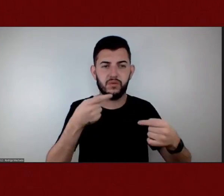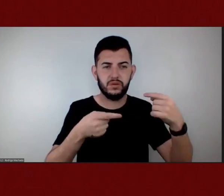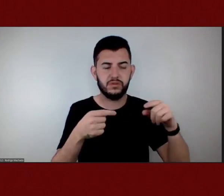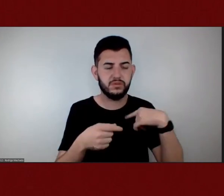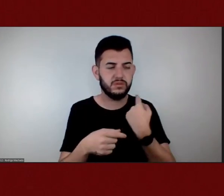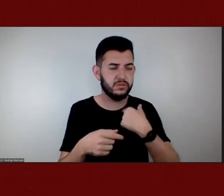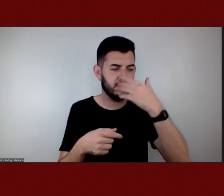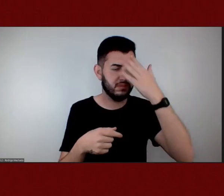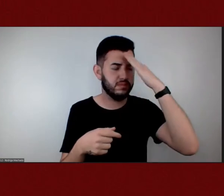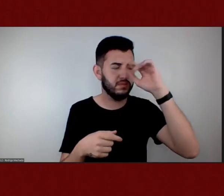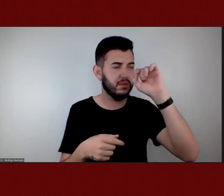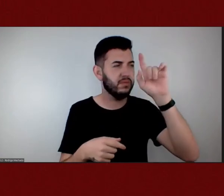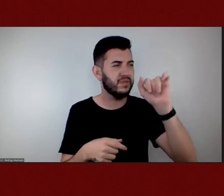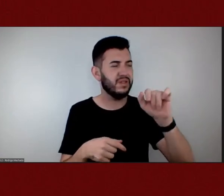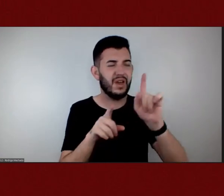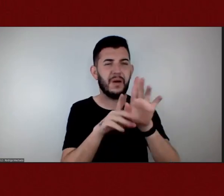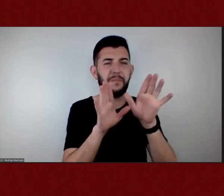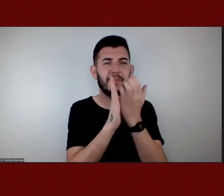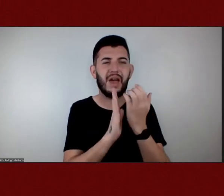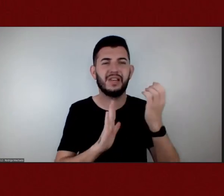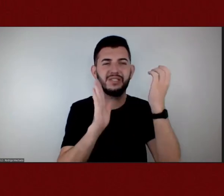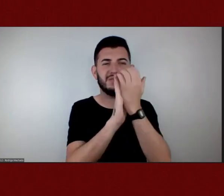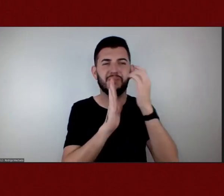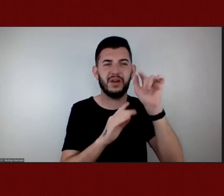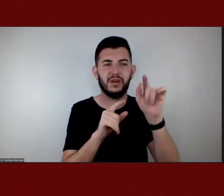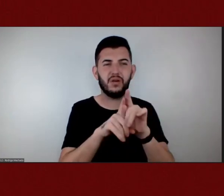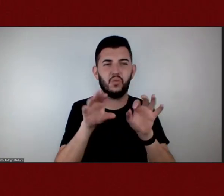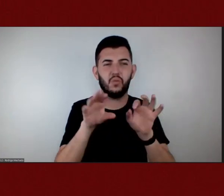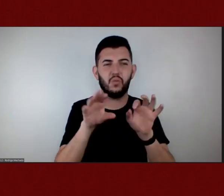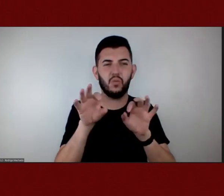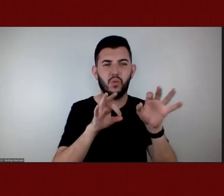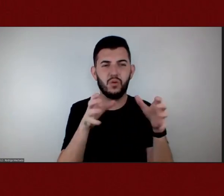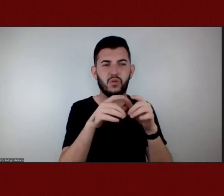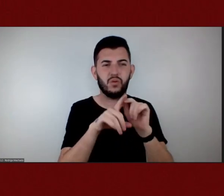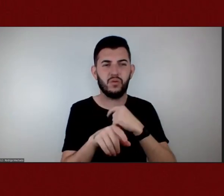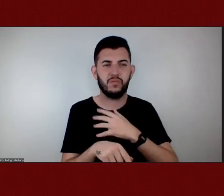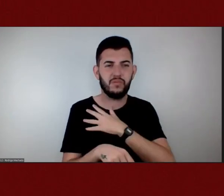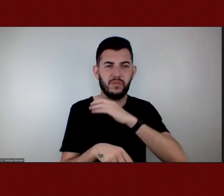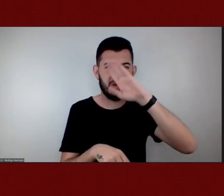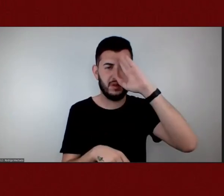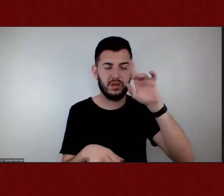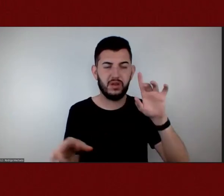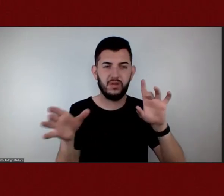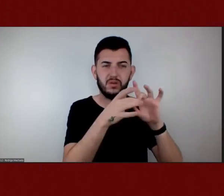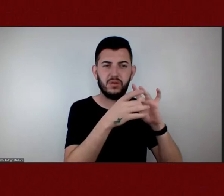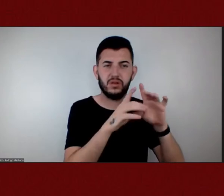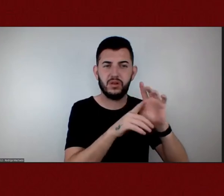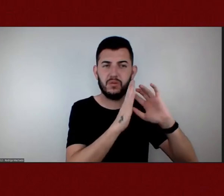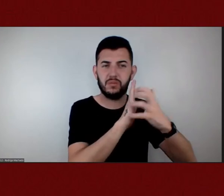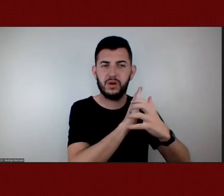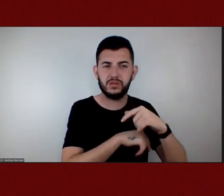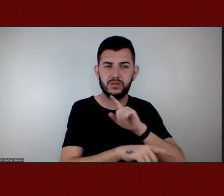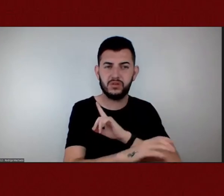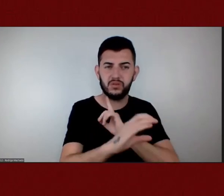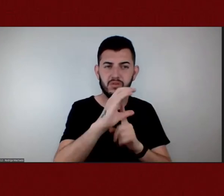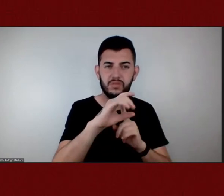a máxima foi uma organização militar que foi subordinada ao Partido Comunista. Do meu ponto de vista, essa